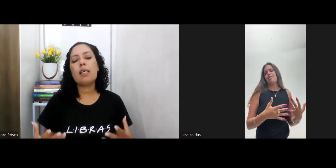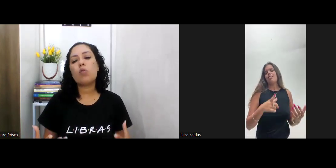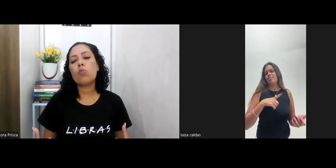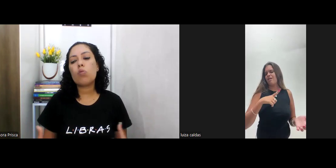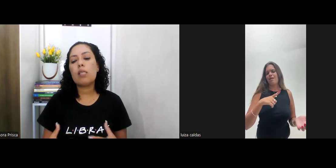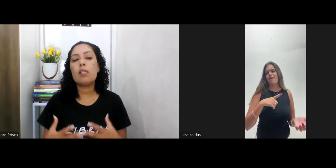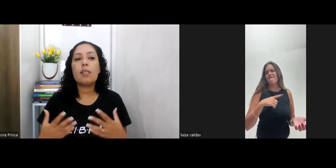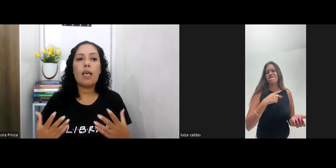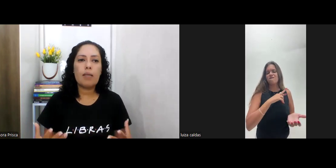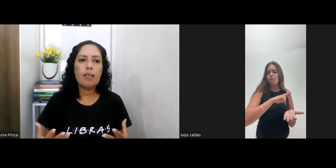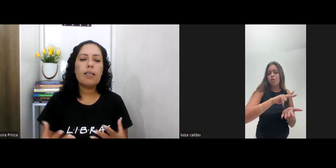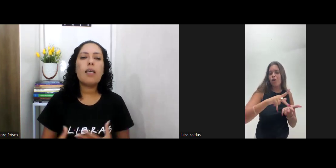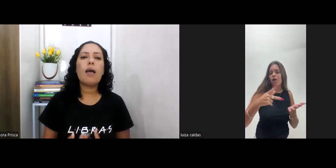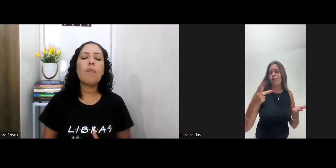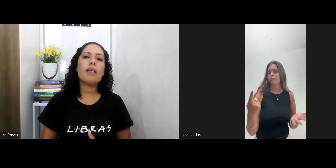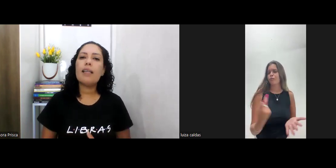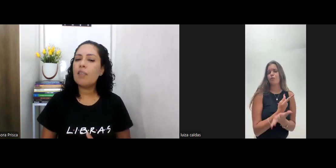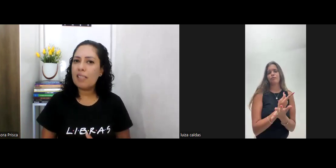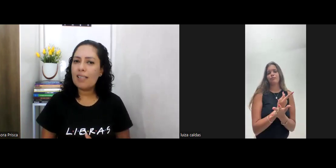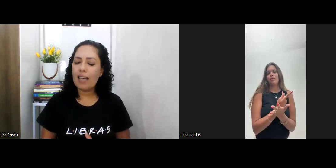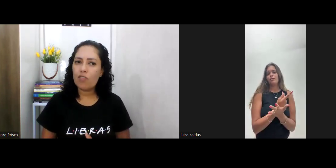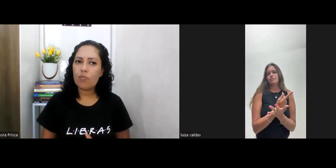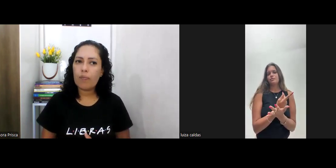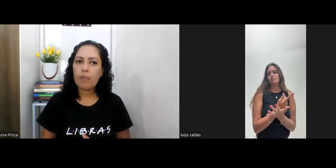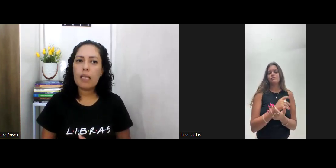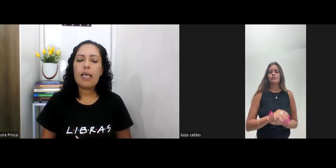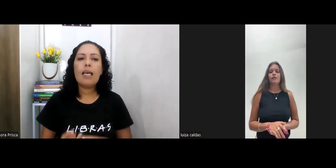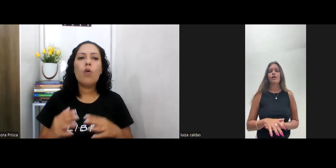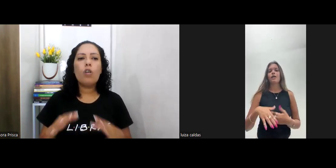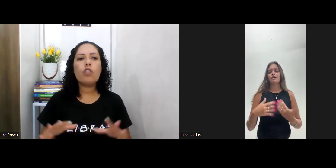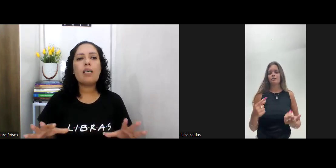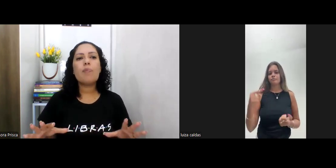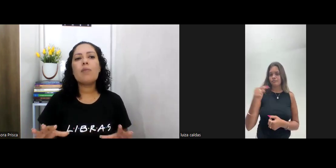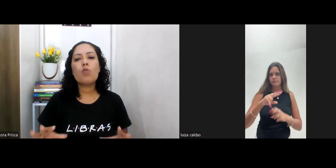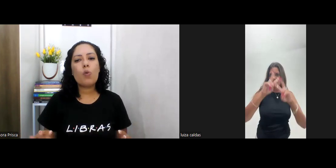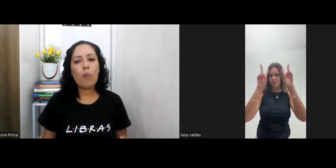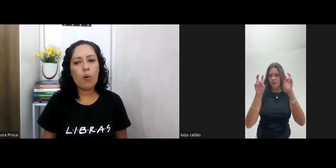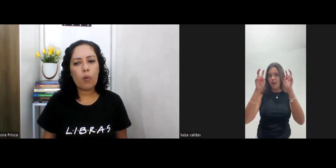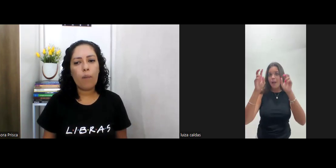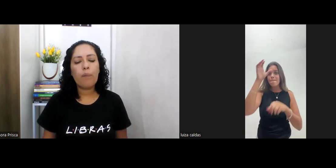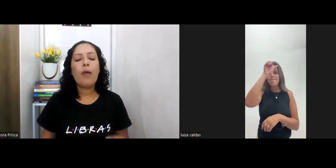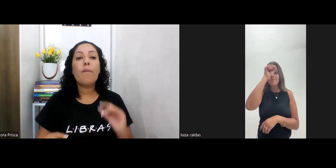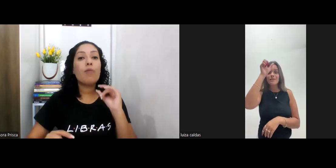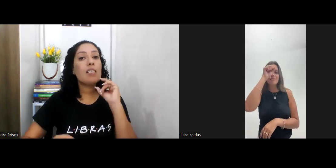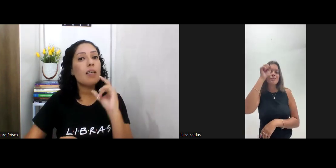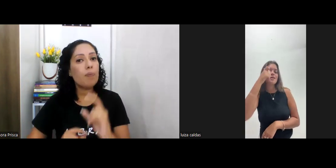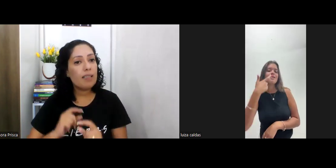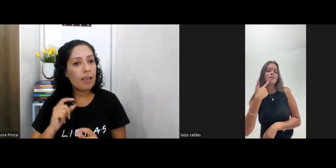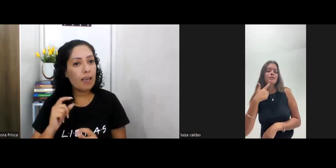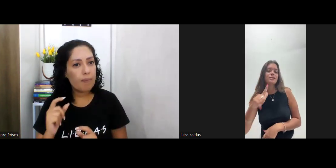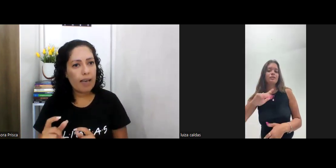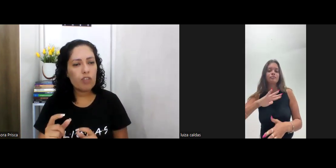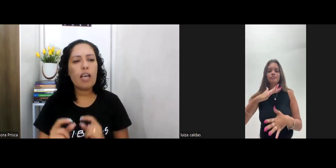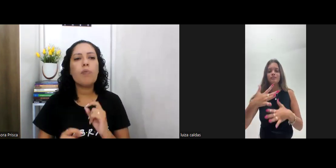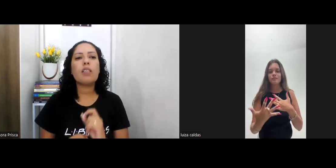dentro desse assunto, desse tema que é aprender a língua de sinais. Hoje nós aprendemos um pouco. Para você